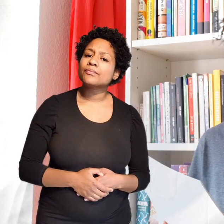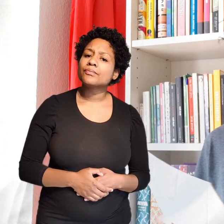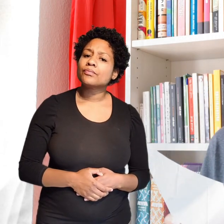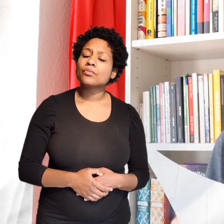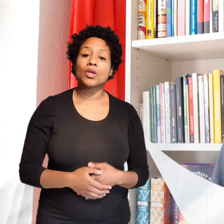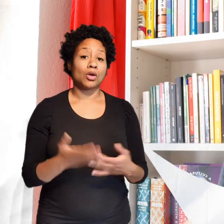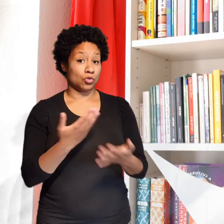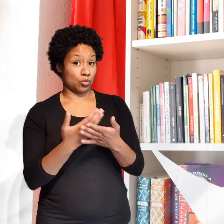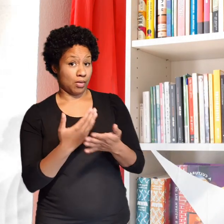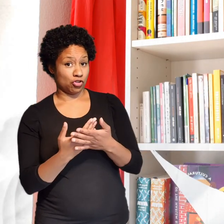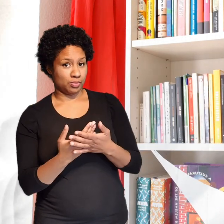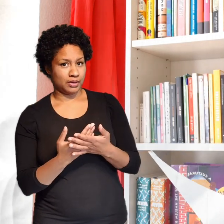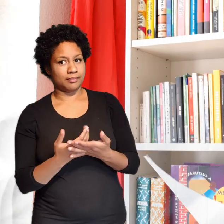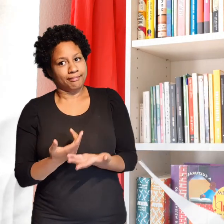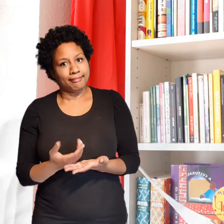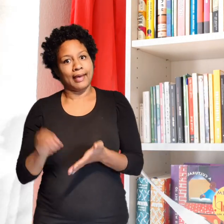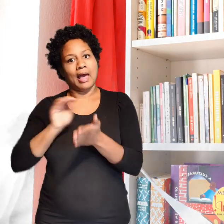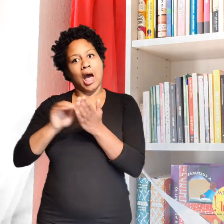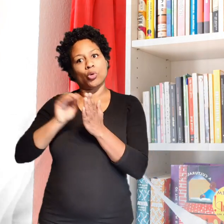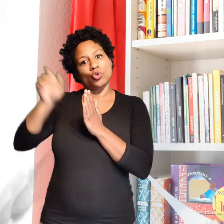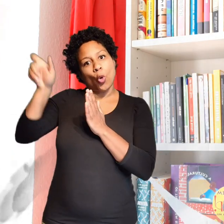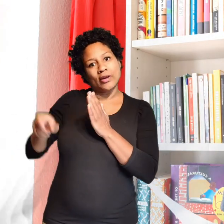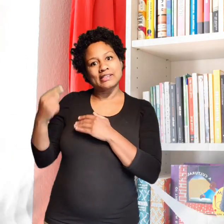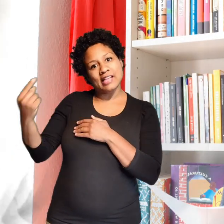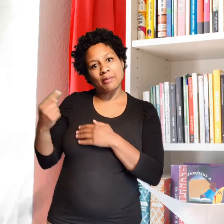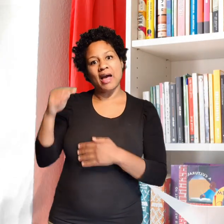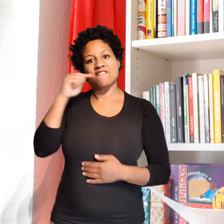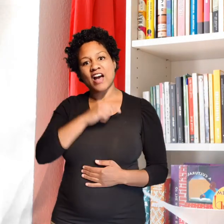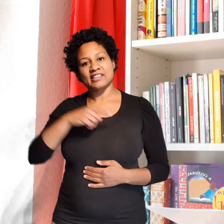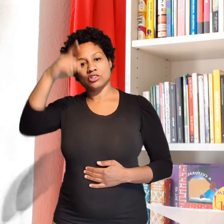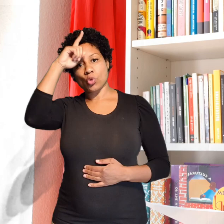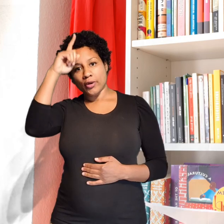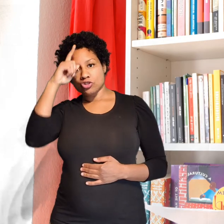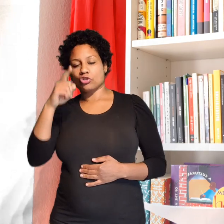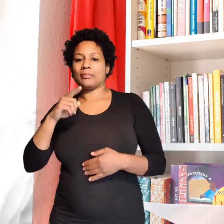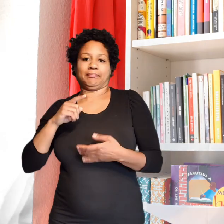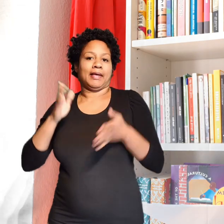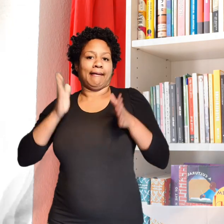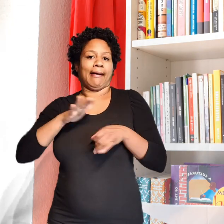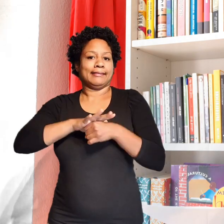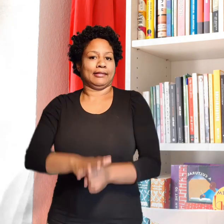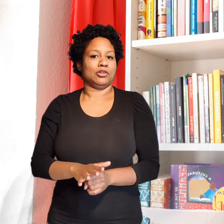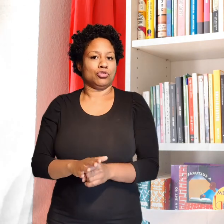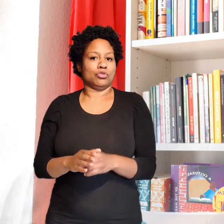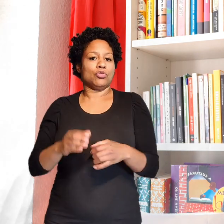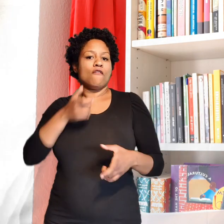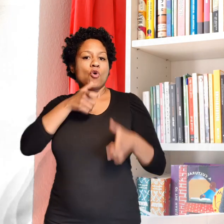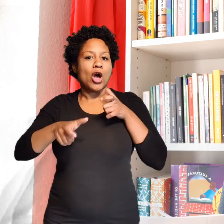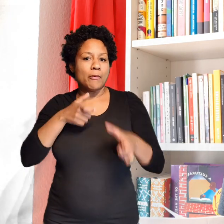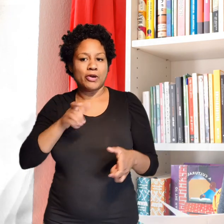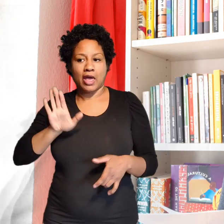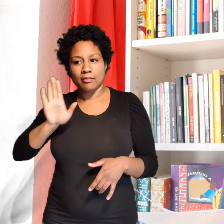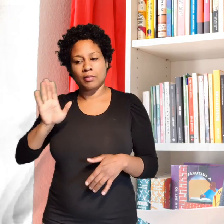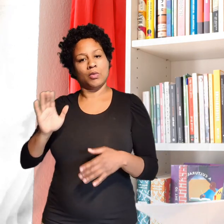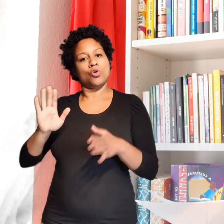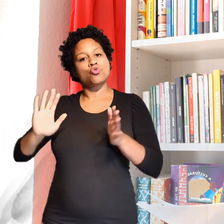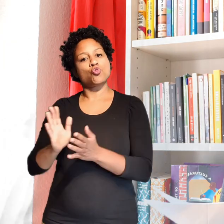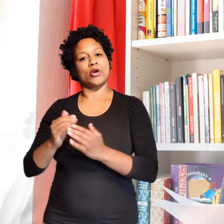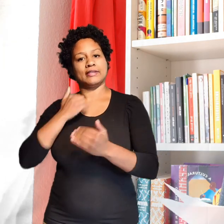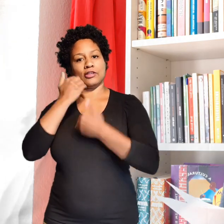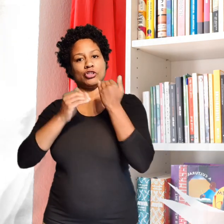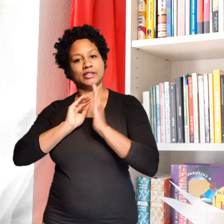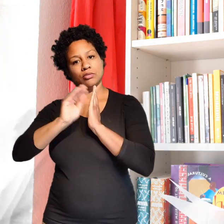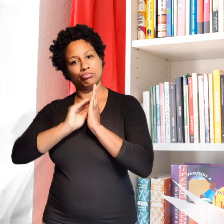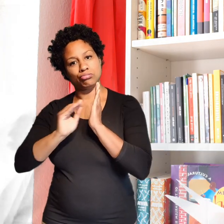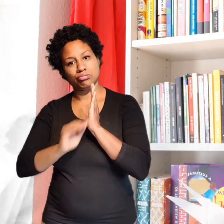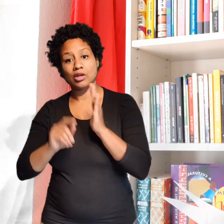Verwendet eine weiße deutsche Autorin rassistisches Vokabular in ihrer Kurzgeschichte, weil sie die Lesenden